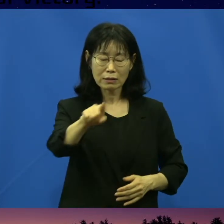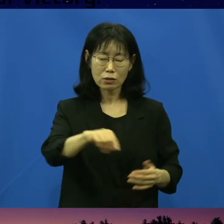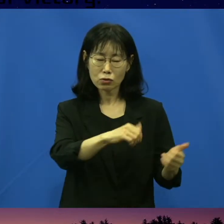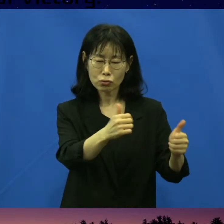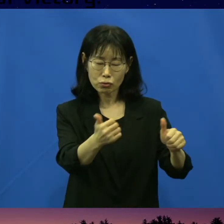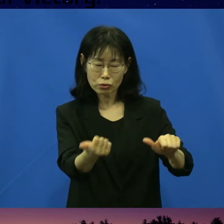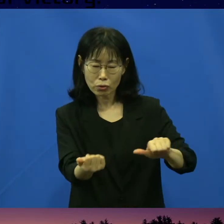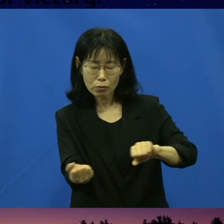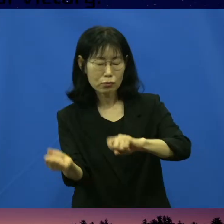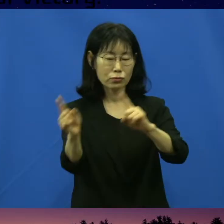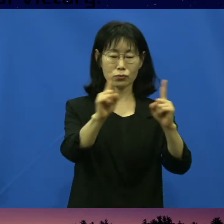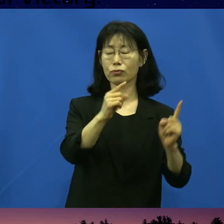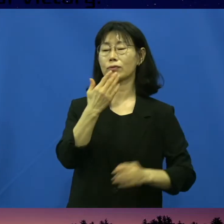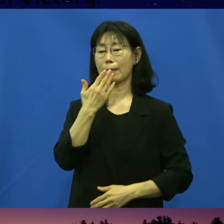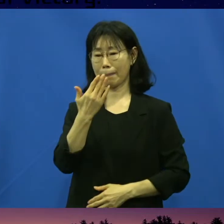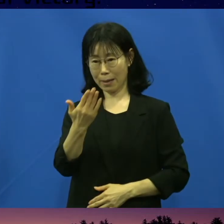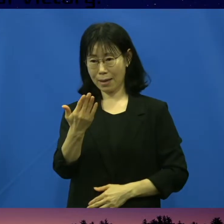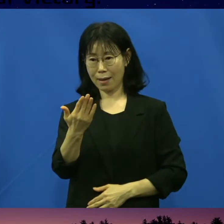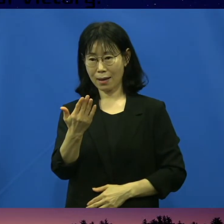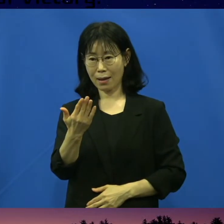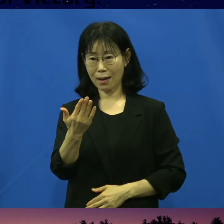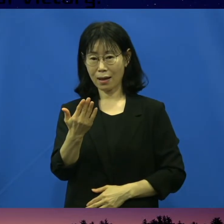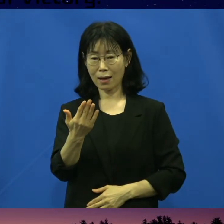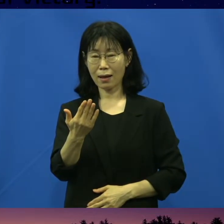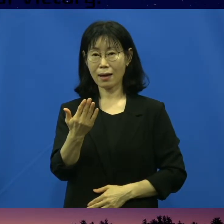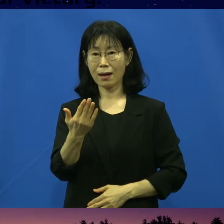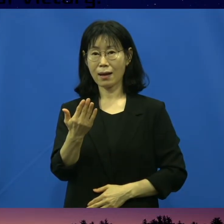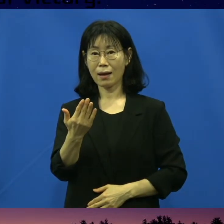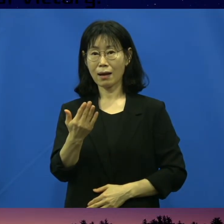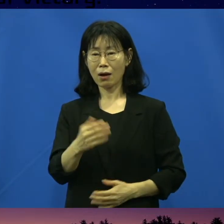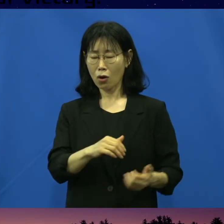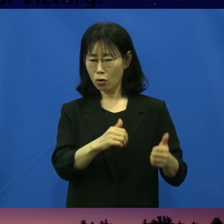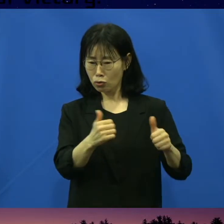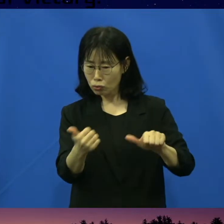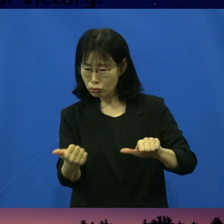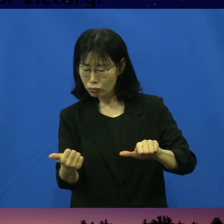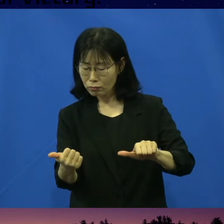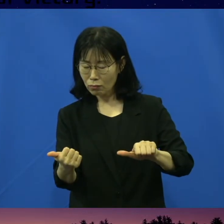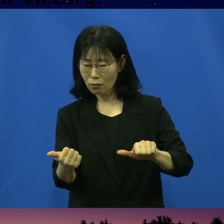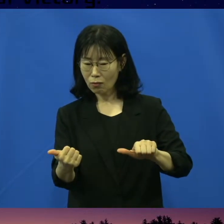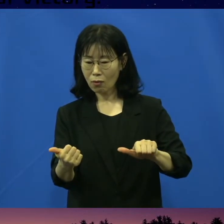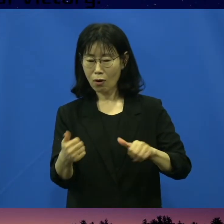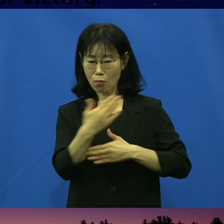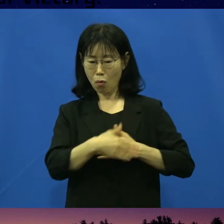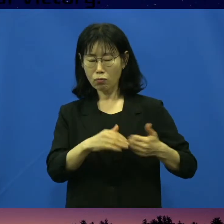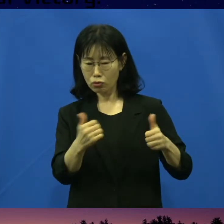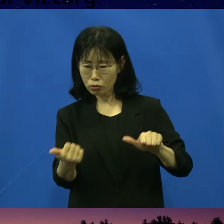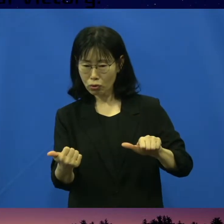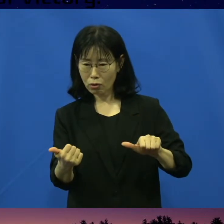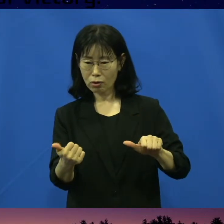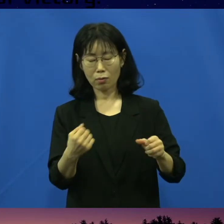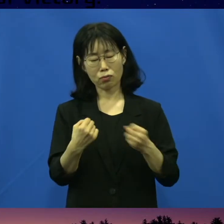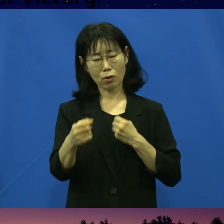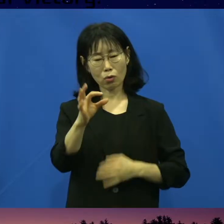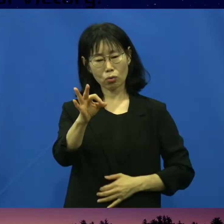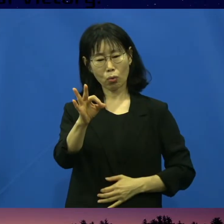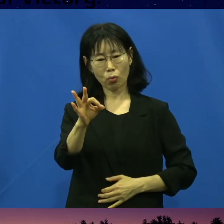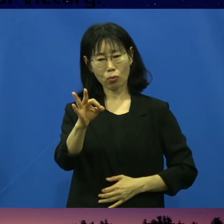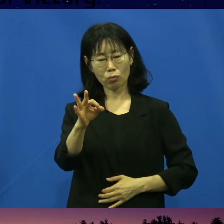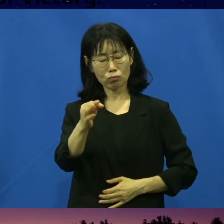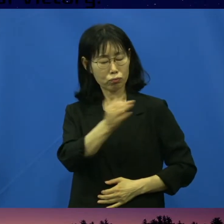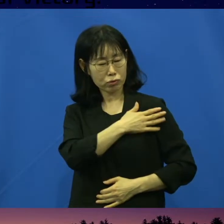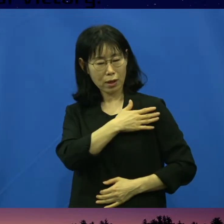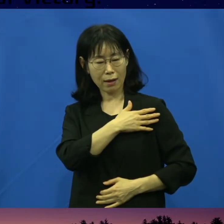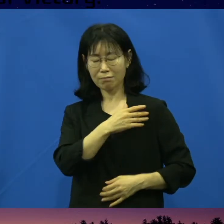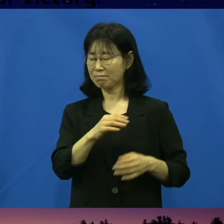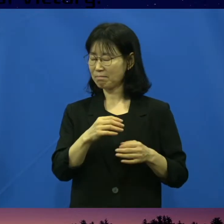살린다고. 죽었는데 무슨 돈이 무슨 의미가 있고, 죽어 있는데 그게 무슨 권력의 의미가 있어요, 여러분. 뭐